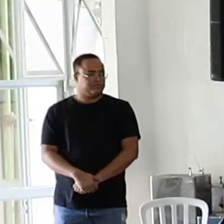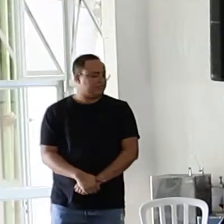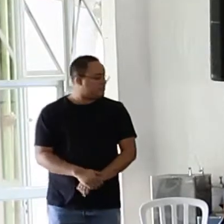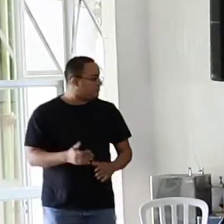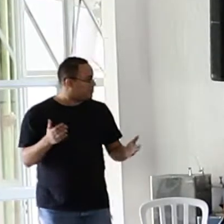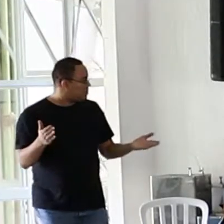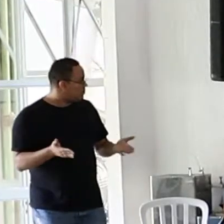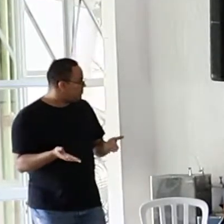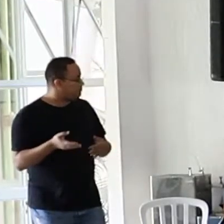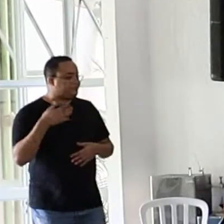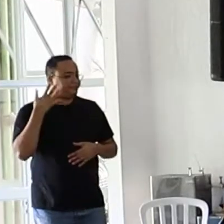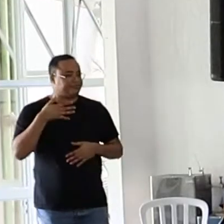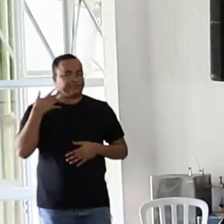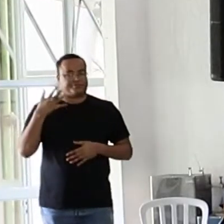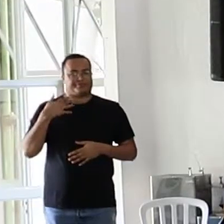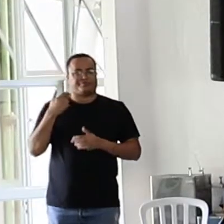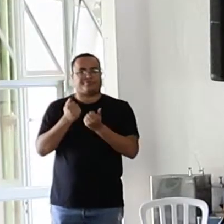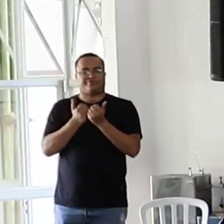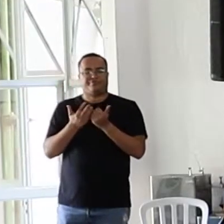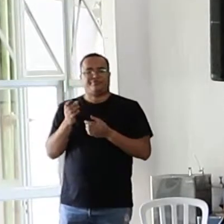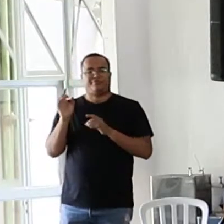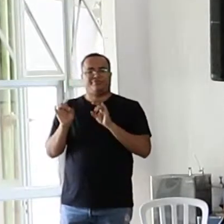a festa